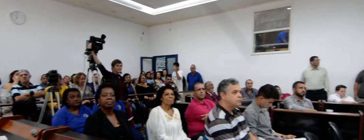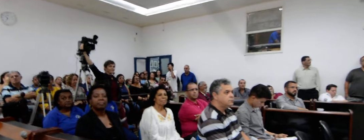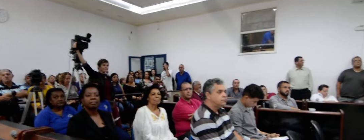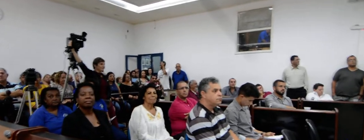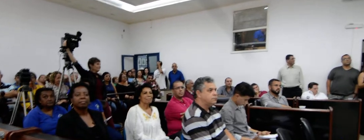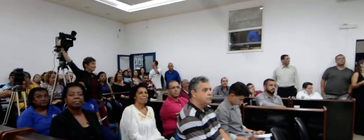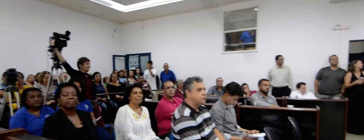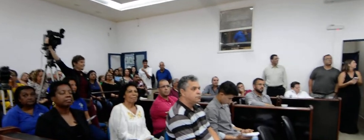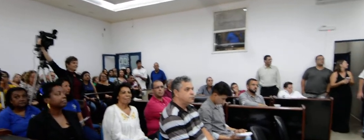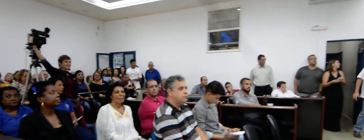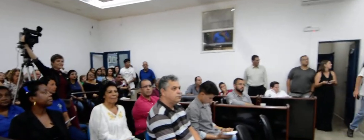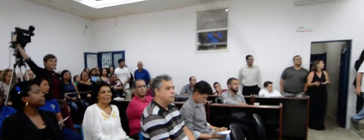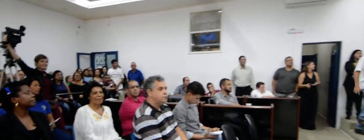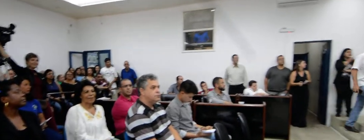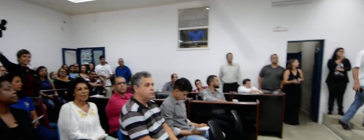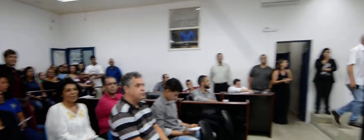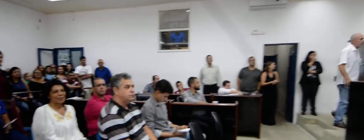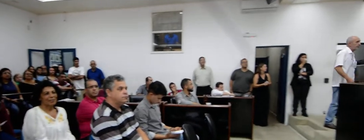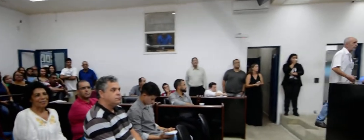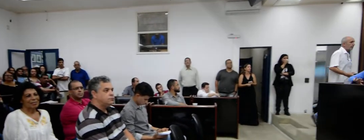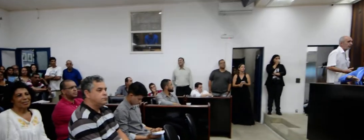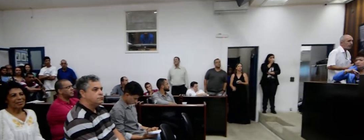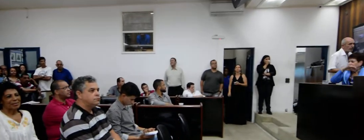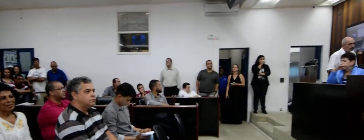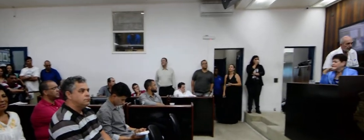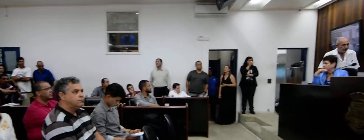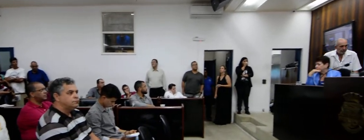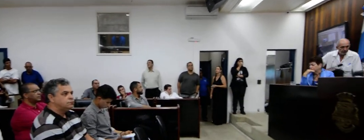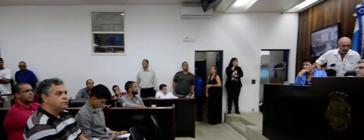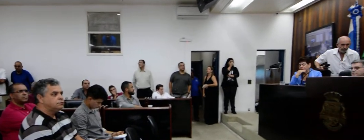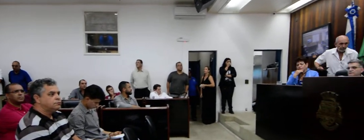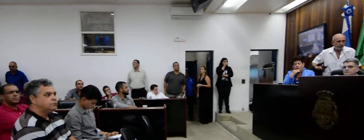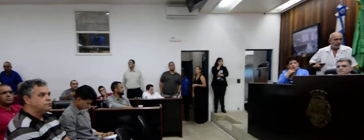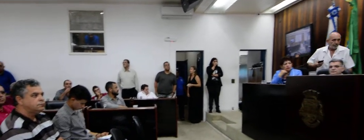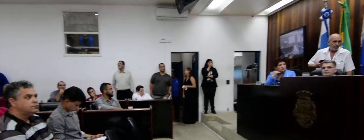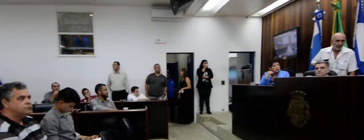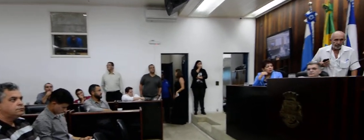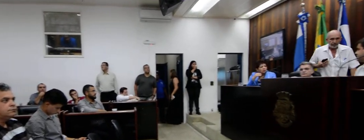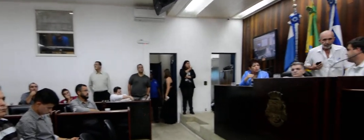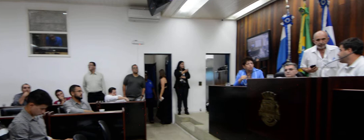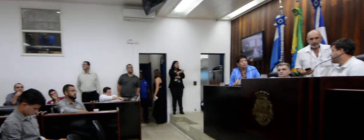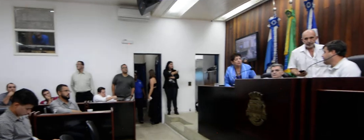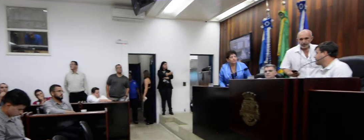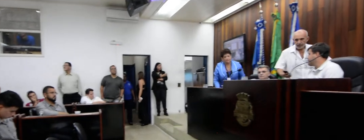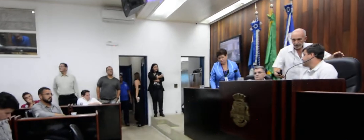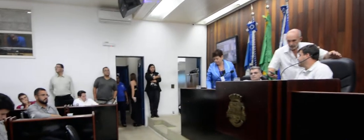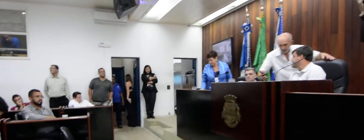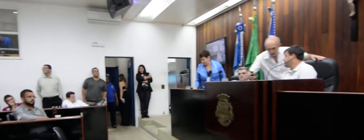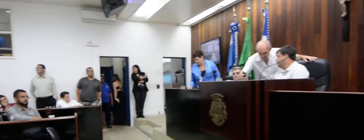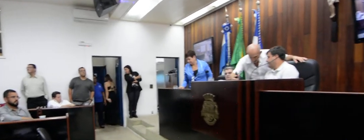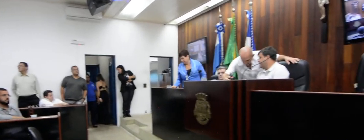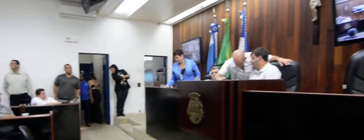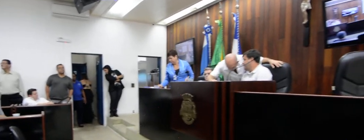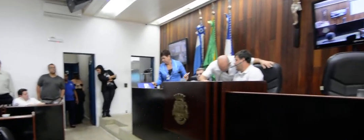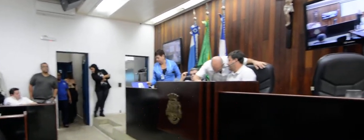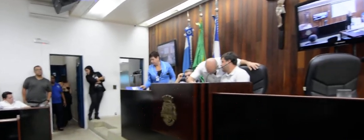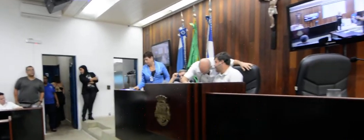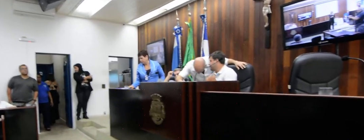resumir, né? Então, tentando resumir, ele foi um grande homem com o coração maior ainda.